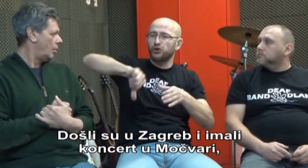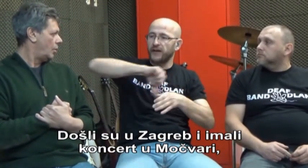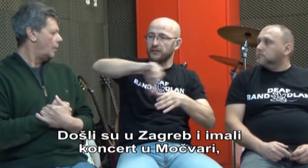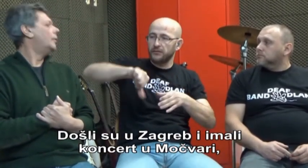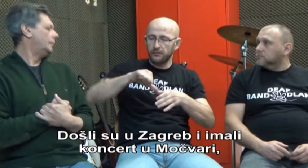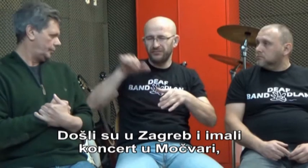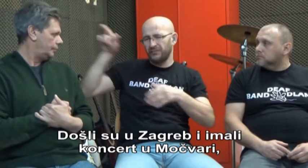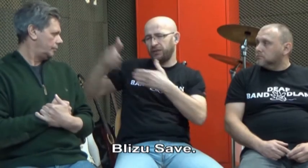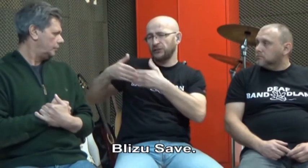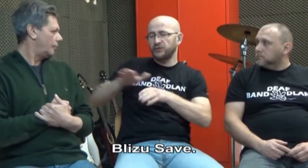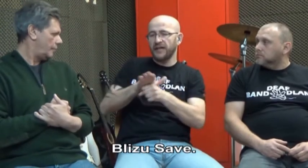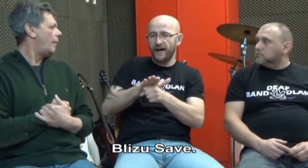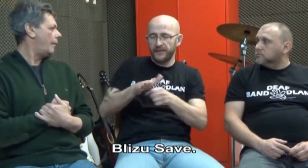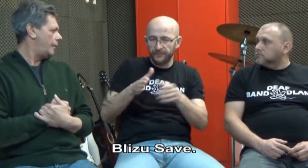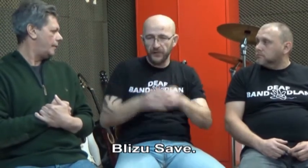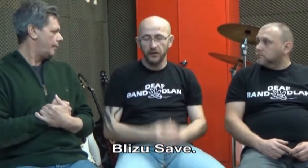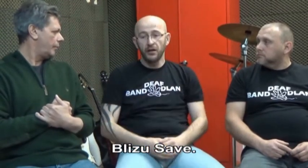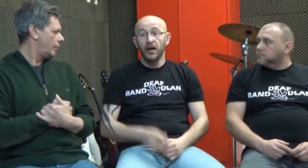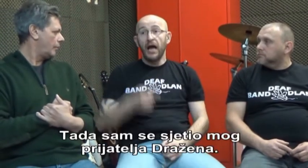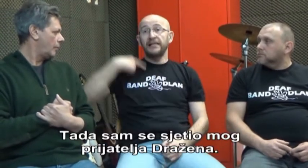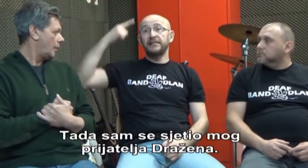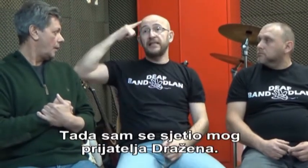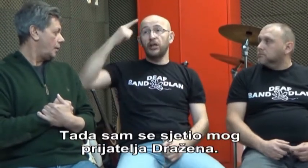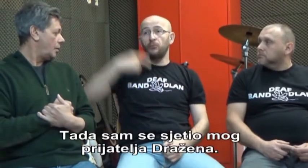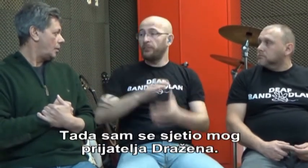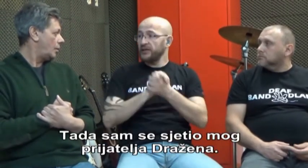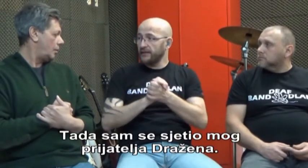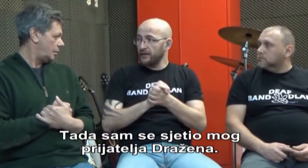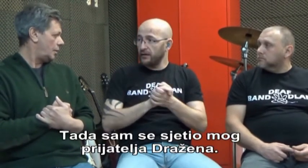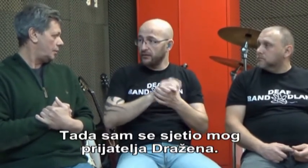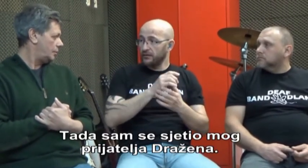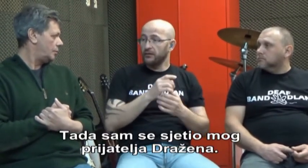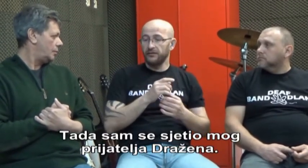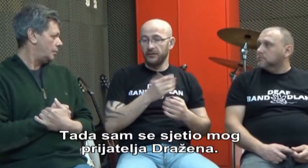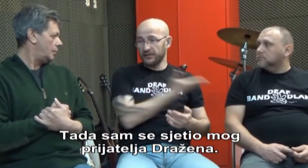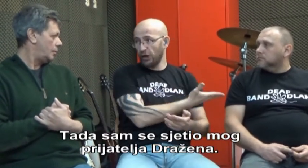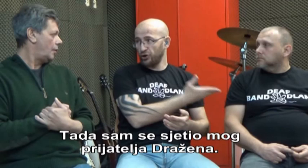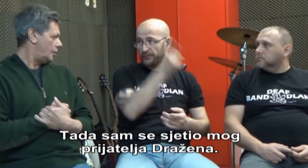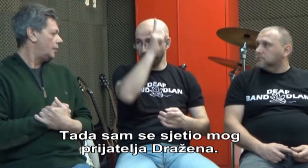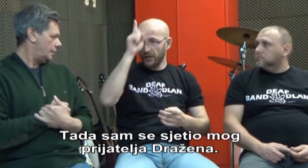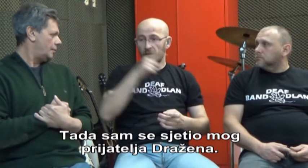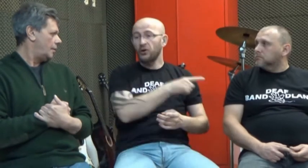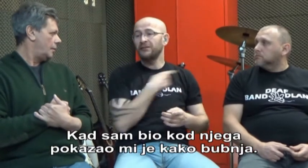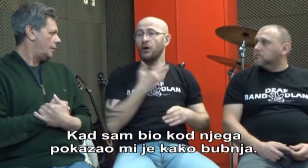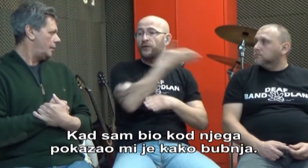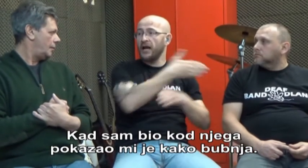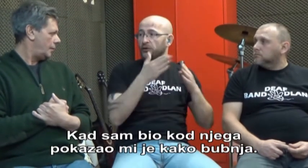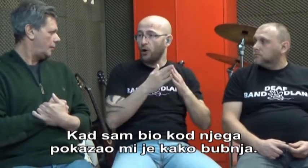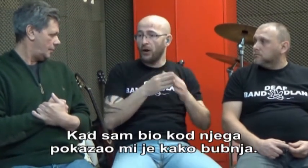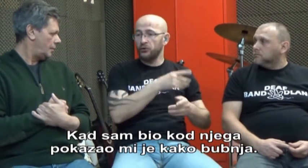Moskvari, blizu Save. Ja si sjetio mog prijatelja, Dražena. Kad sam bio kod njega doma, onda on